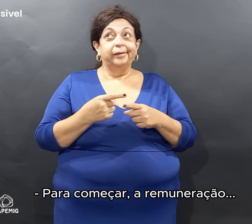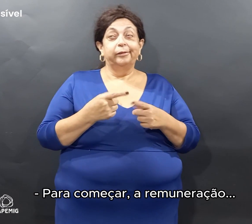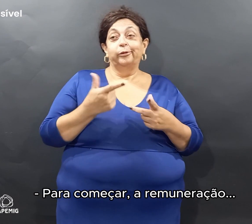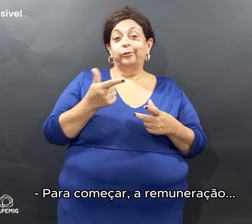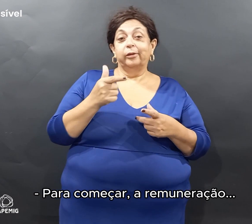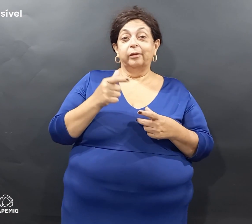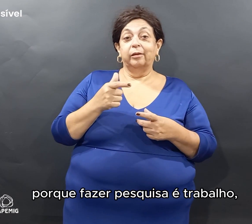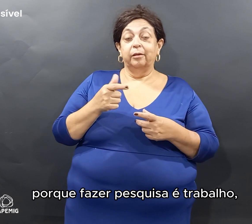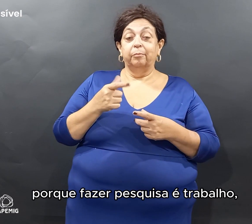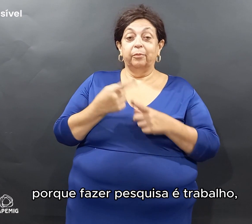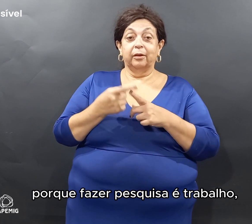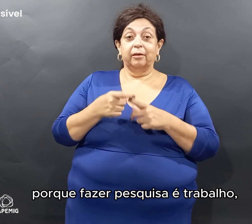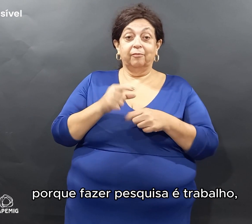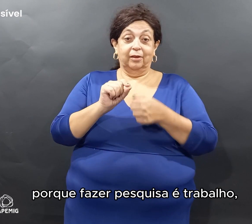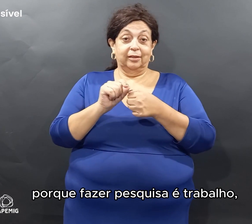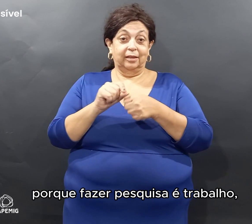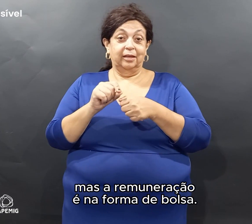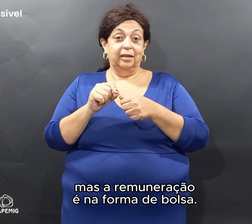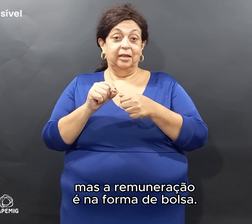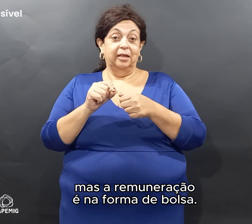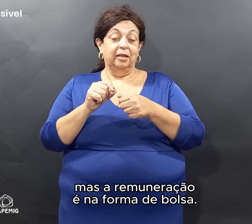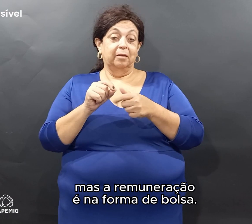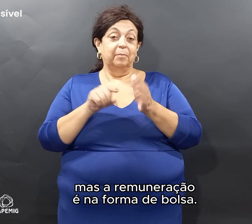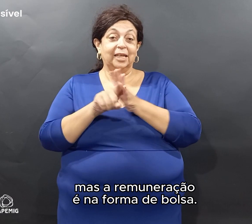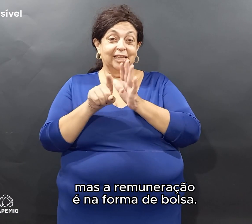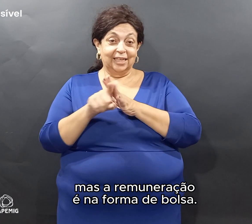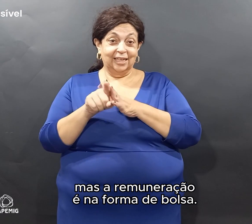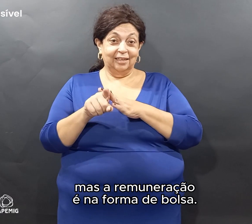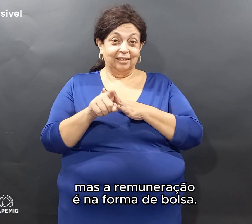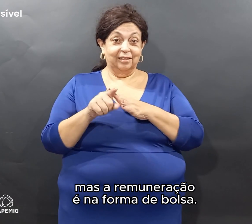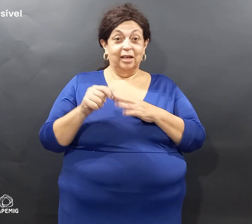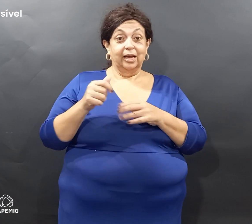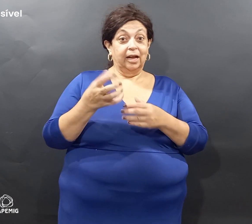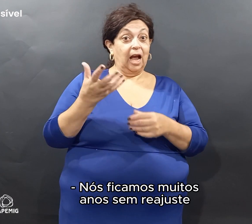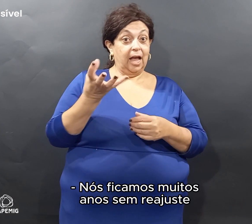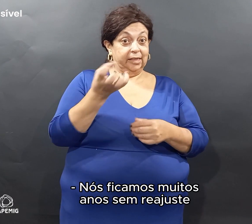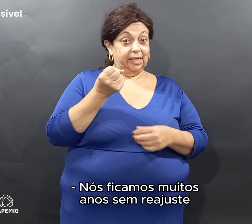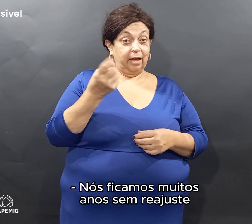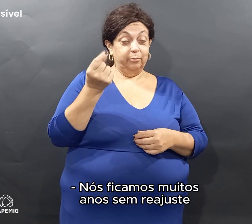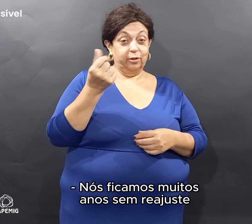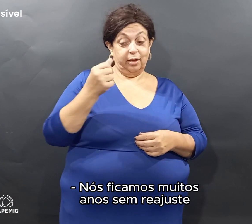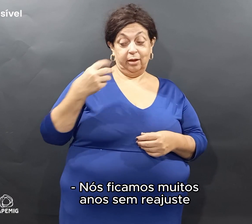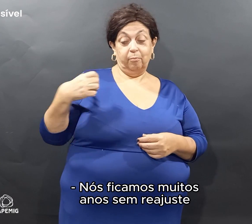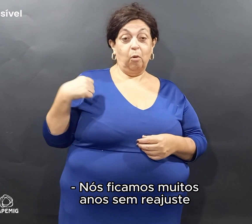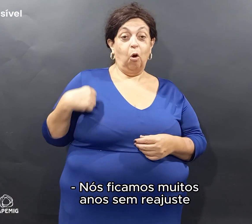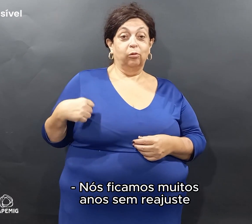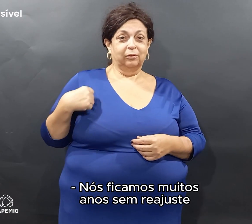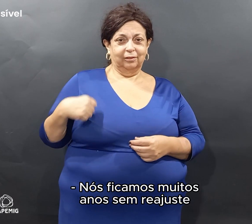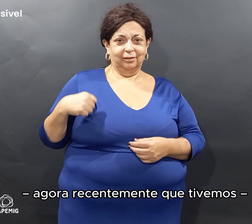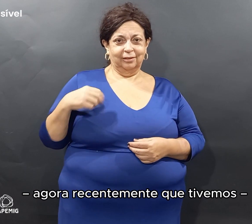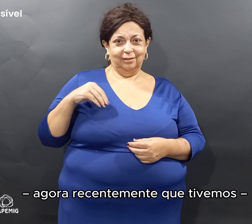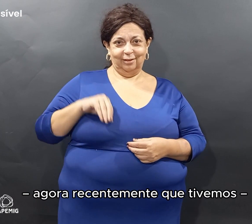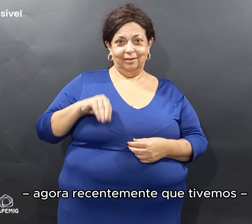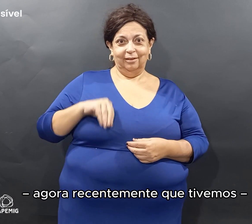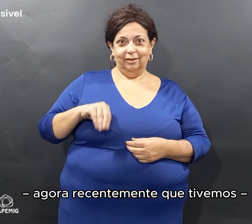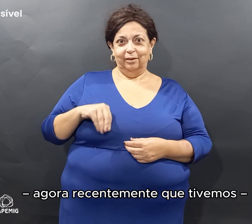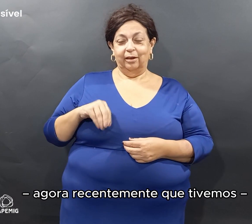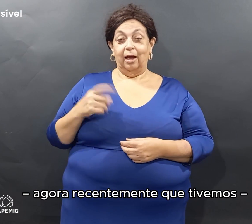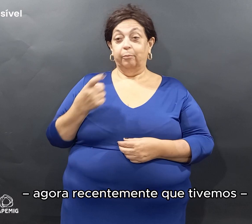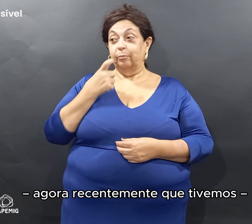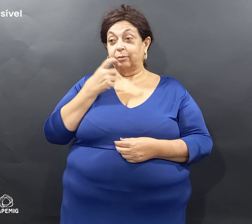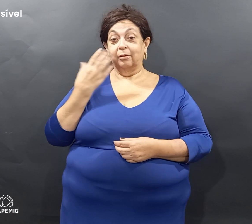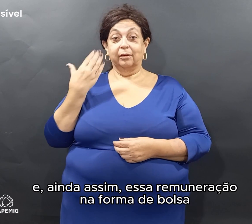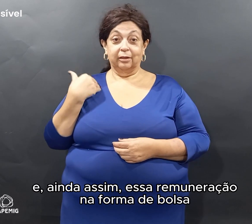a remuneração, né, porque fazer pesquisa é trabalho, mas a remuneração é na forma de bolsa. Nós ficamos muitos anos sem reajuste, agora recentemente